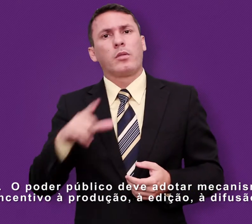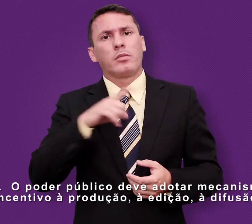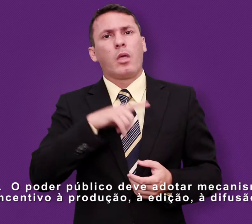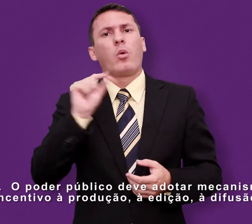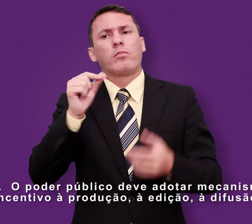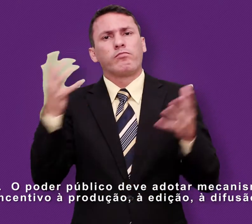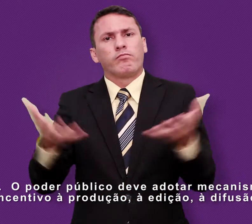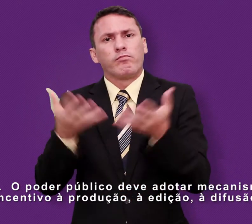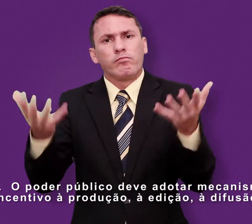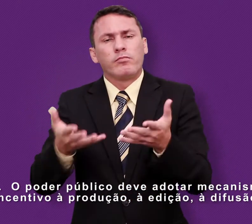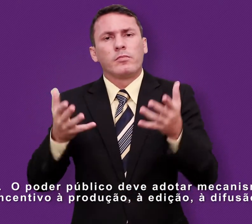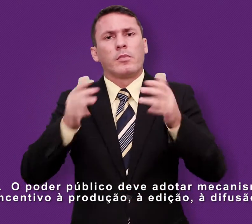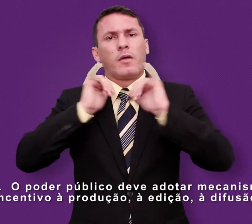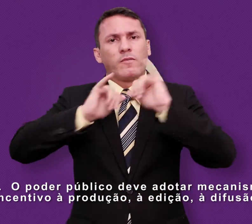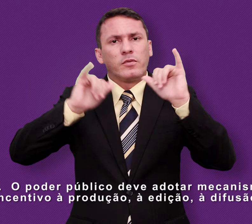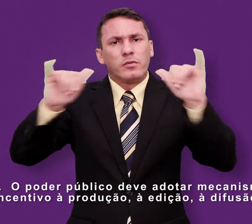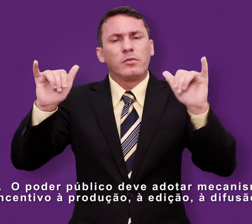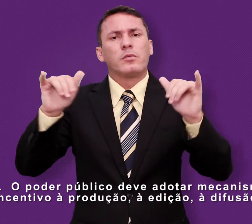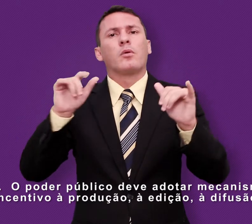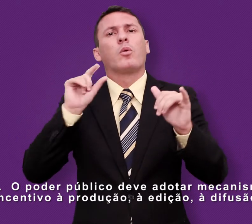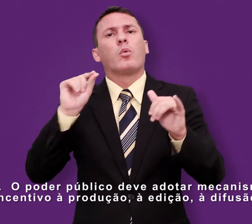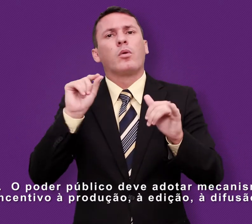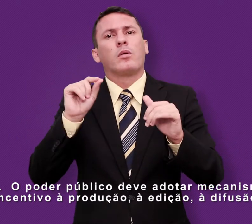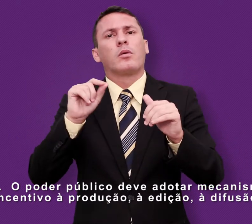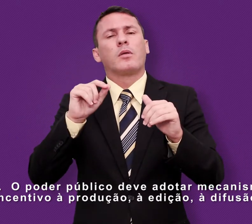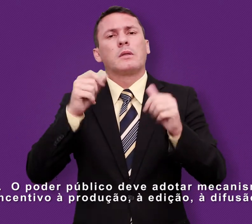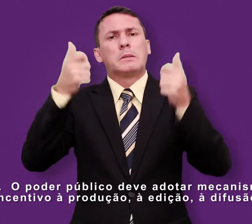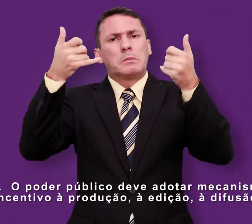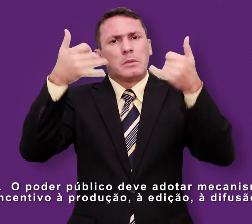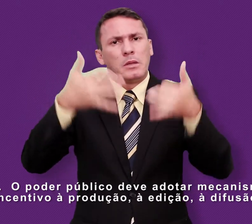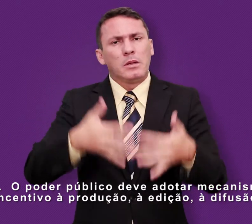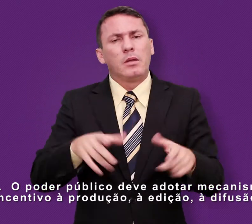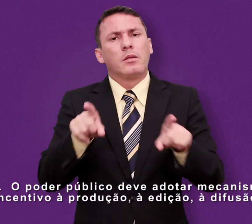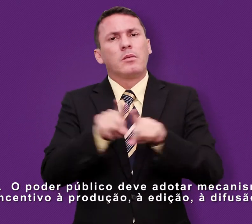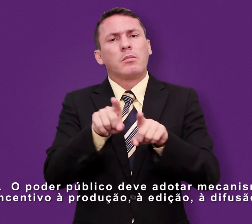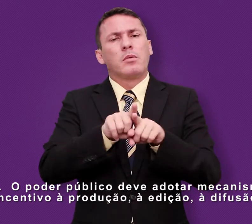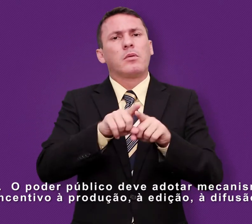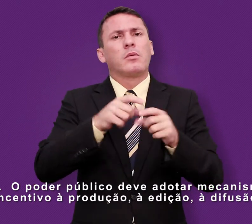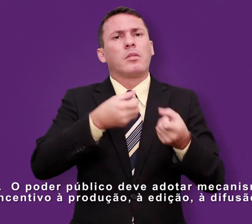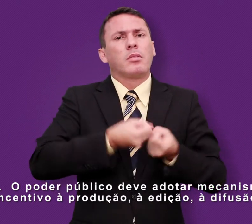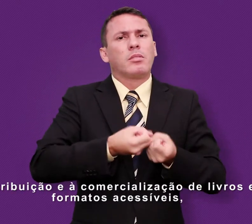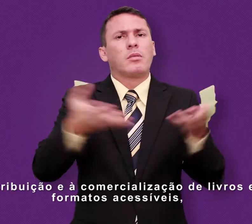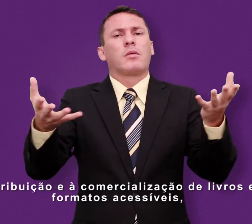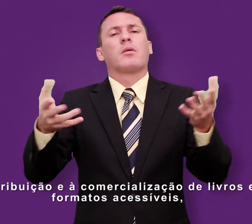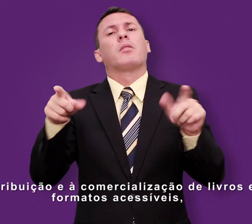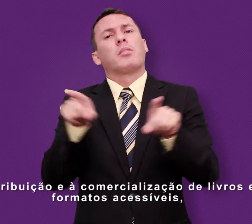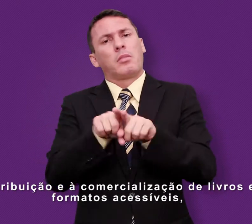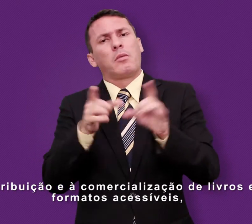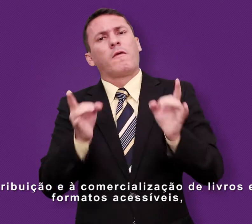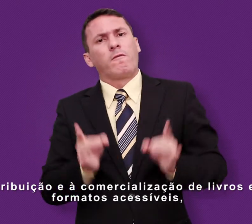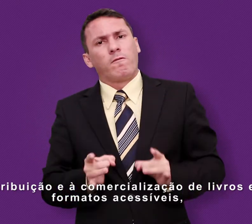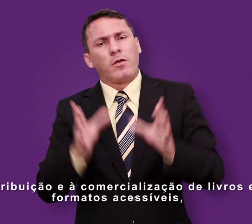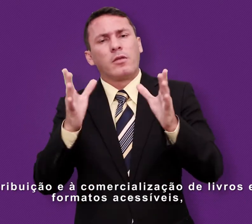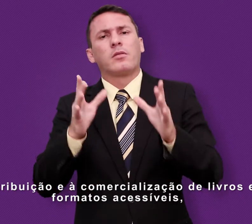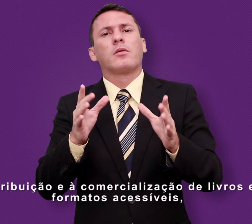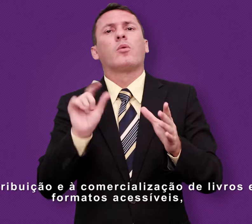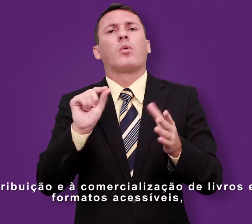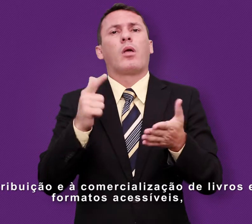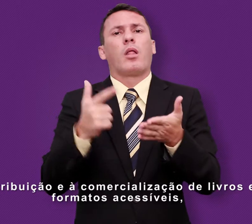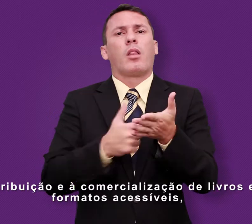adotar mecanismos de incentivo à produção, à edição, à difusão, à distribuição e à comercialização